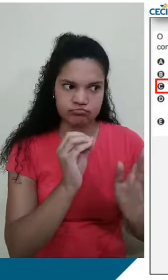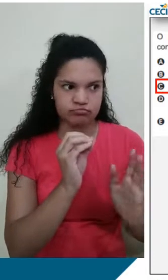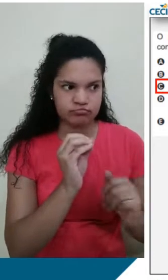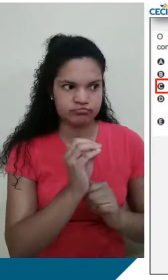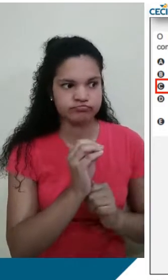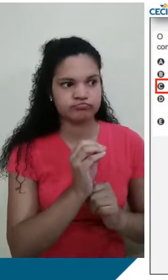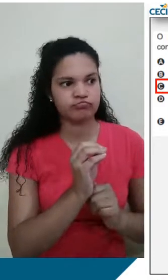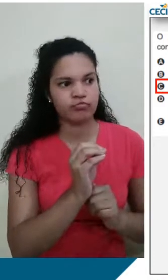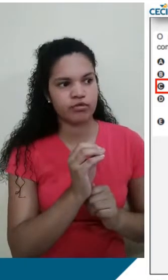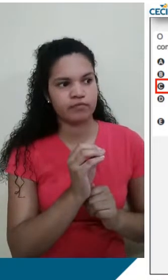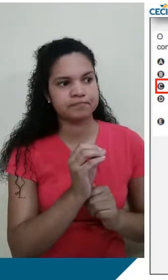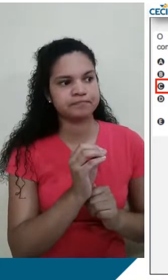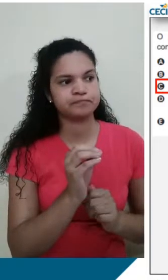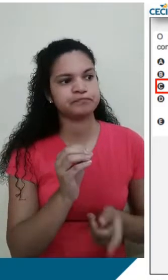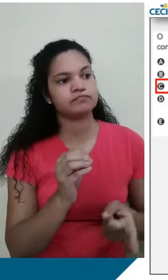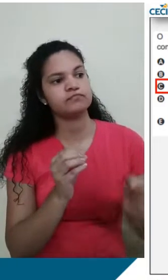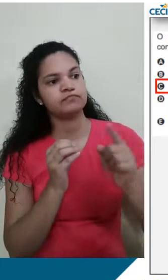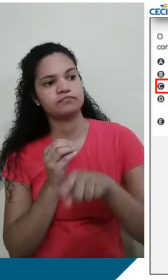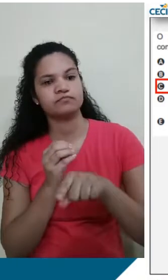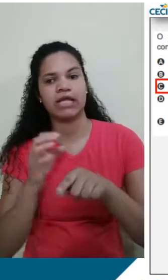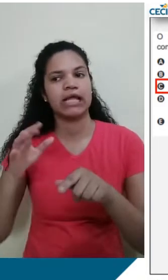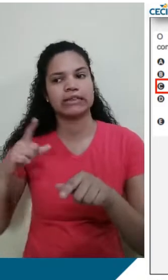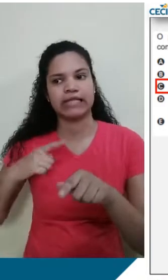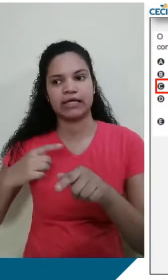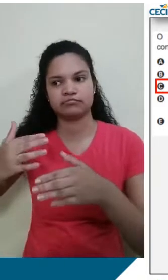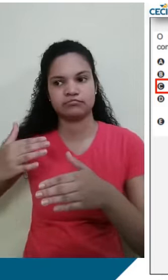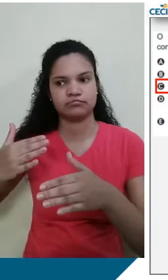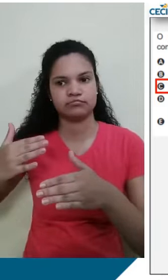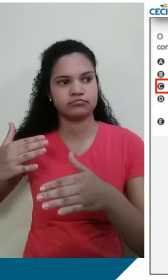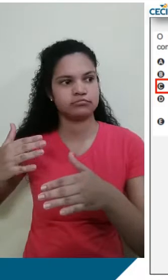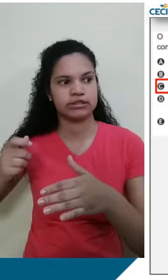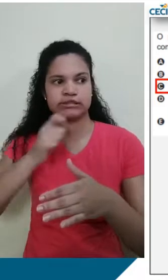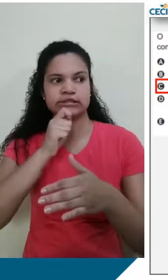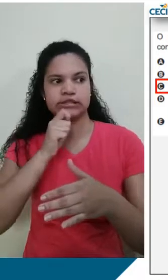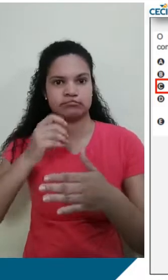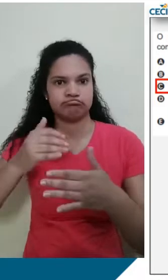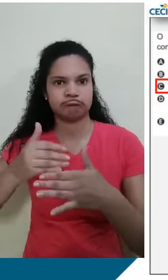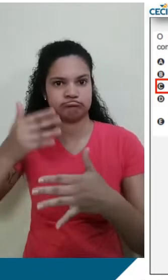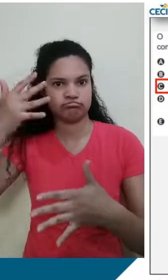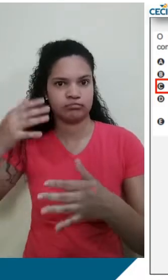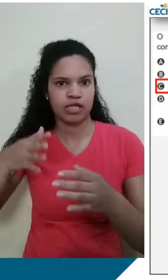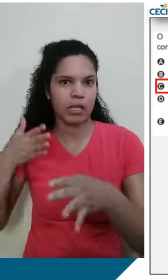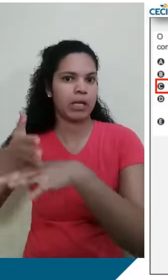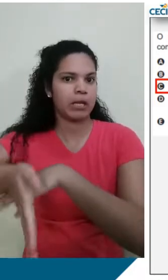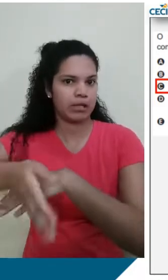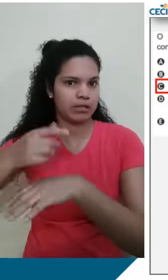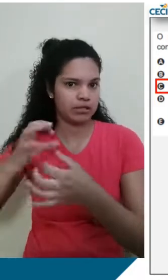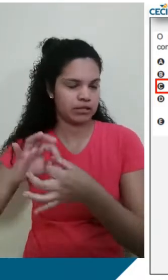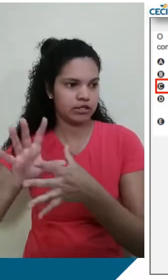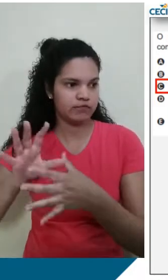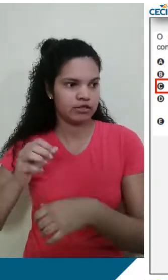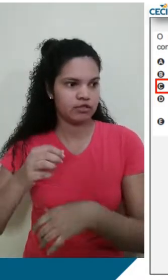era 380 por metro quadrado. Em áreas com tela, a densidade passou a ser 200 indivíduos